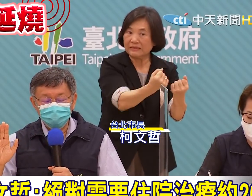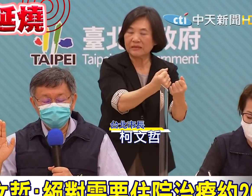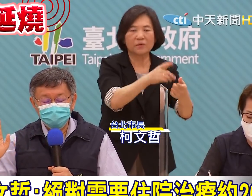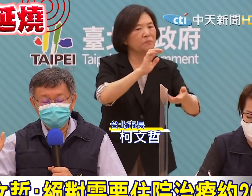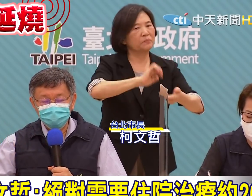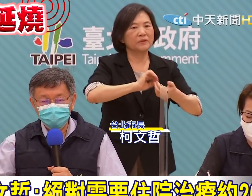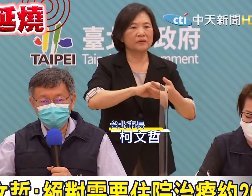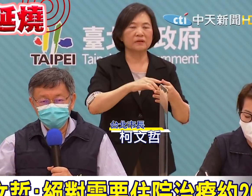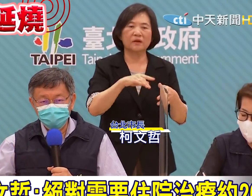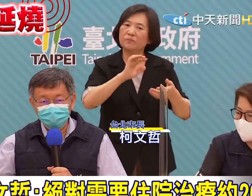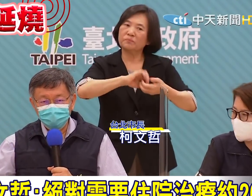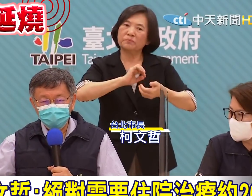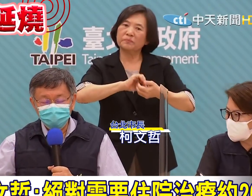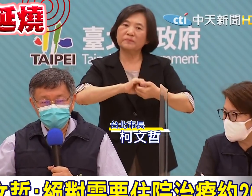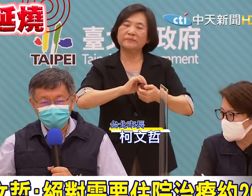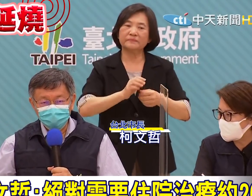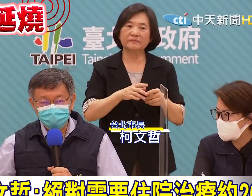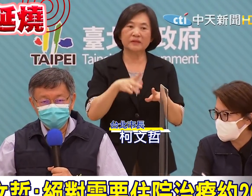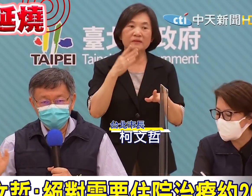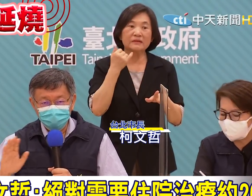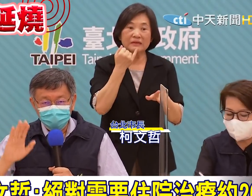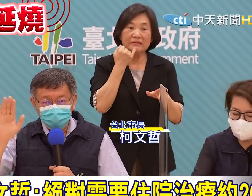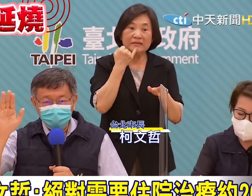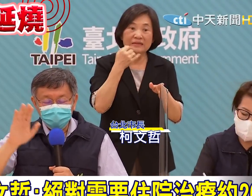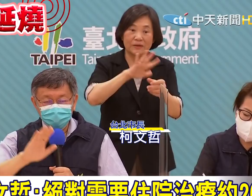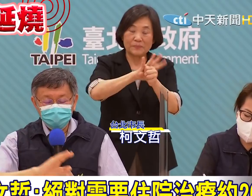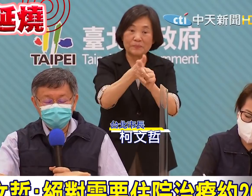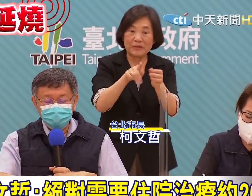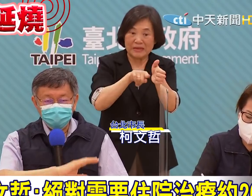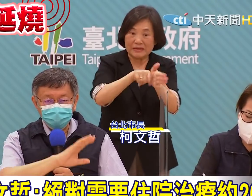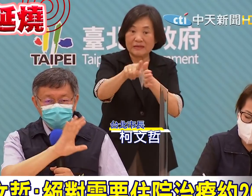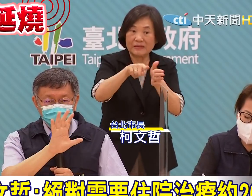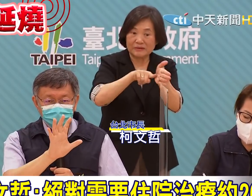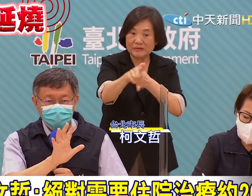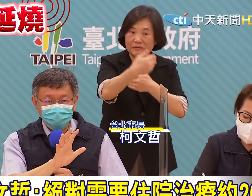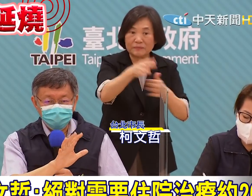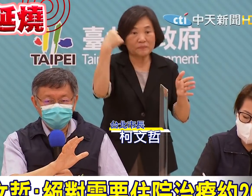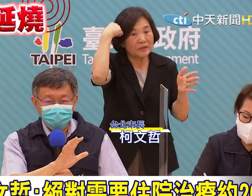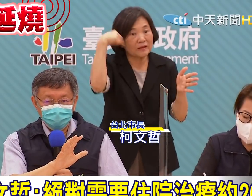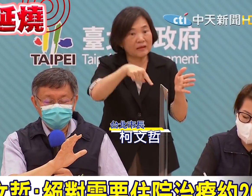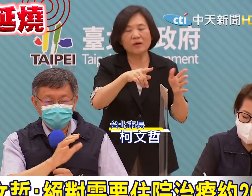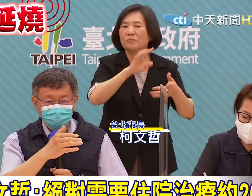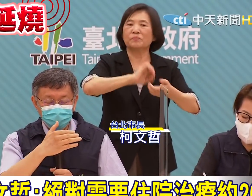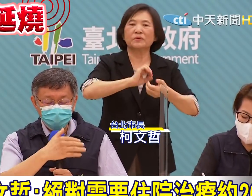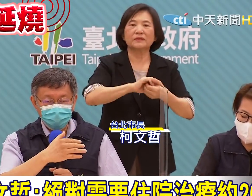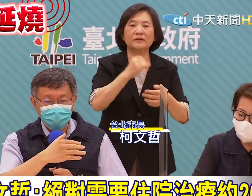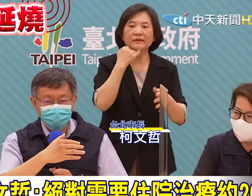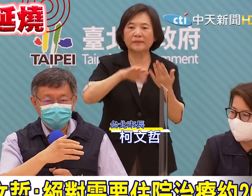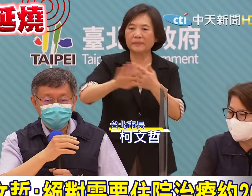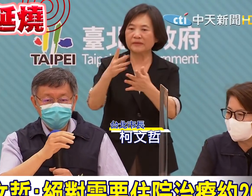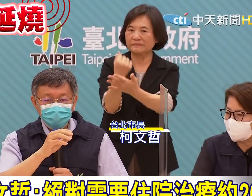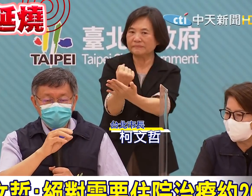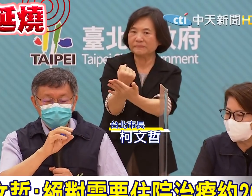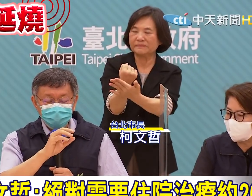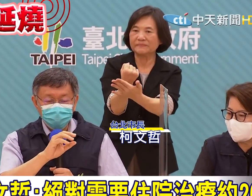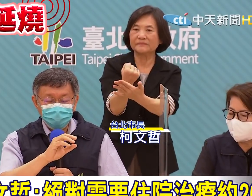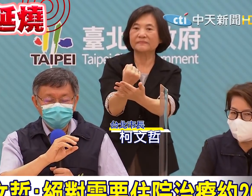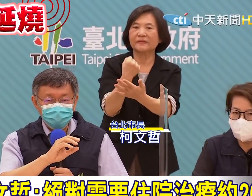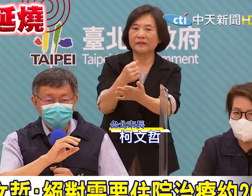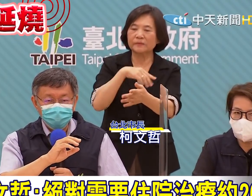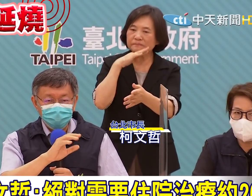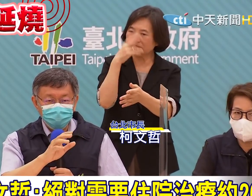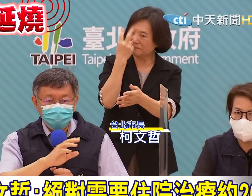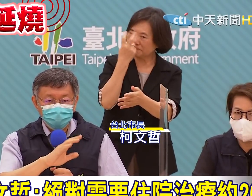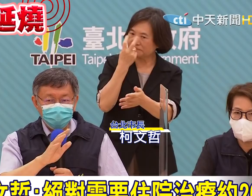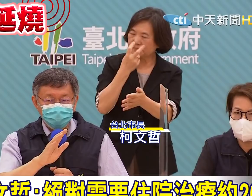至更不用进那个负压隔离病房，而是先有一个地方先让收容他们。那观察，那如果他们只